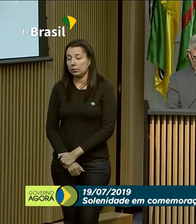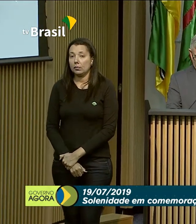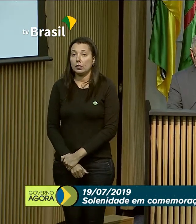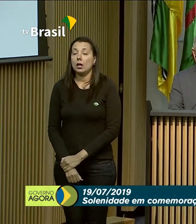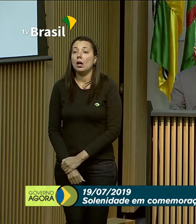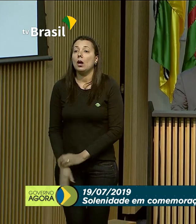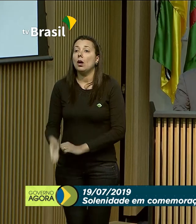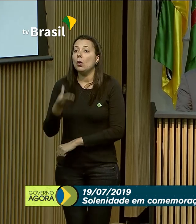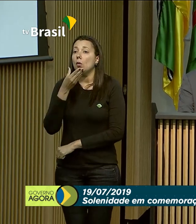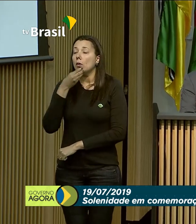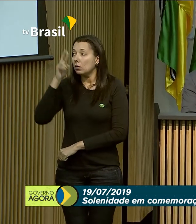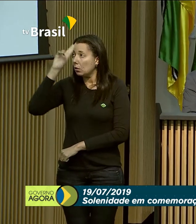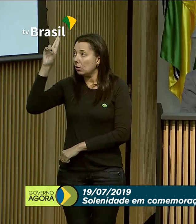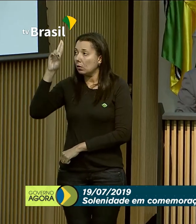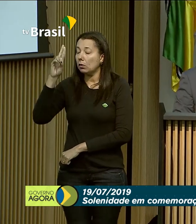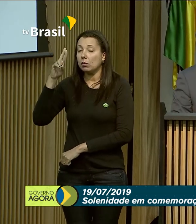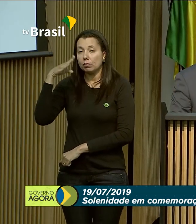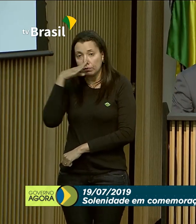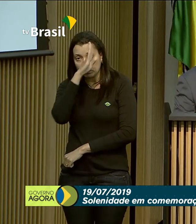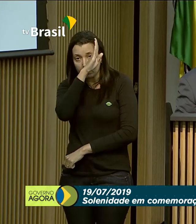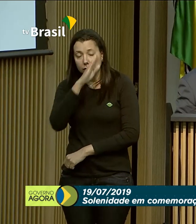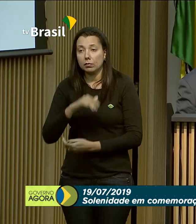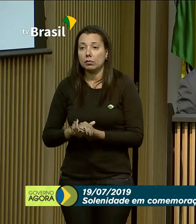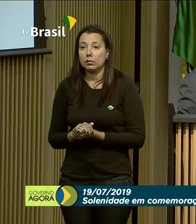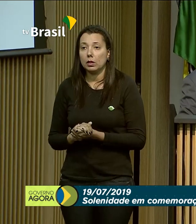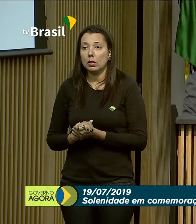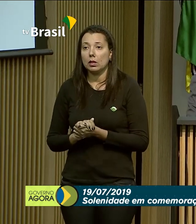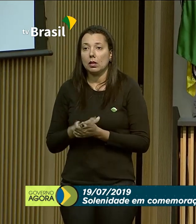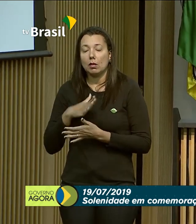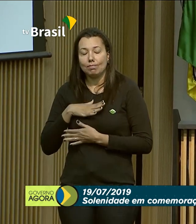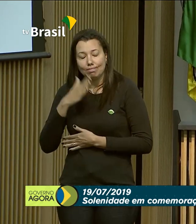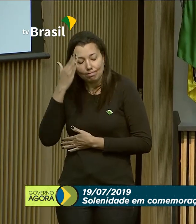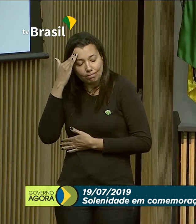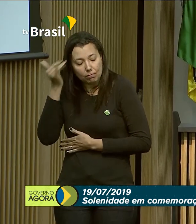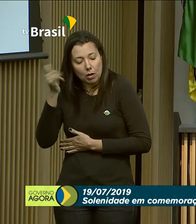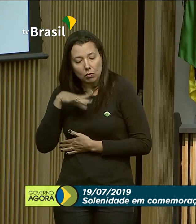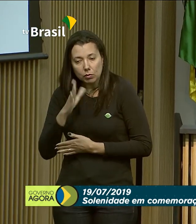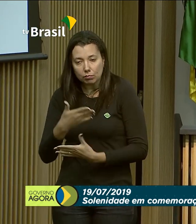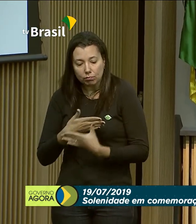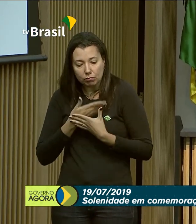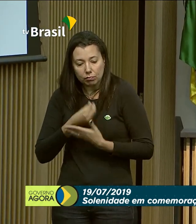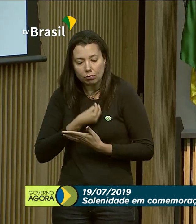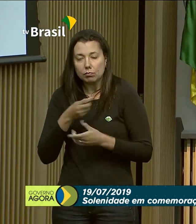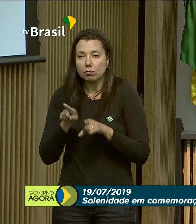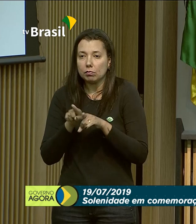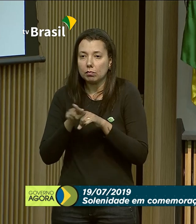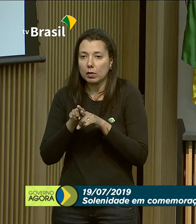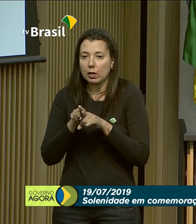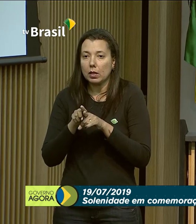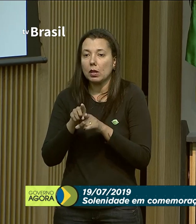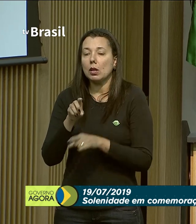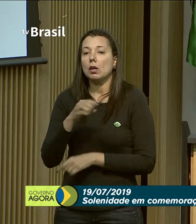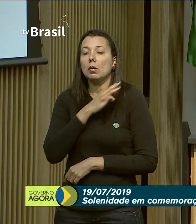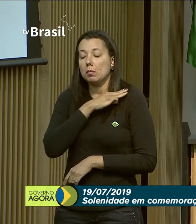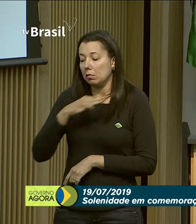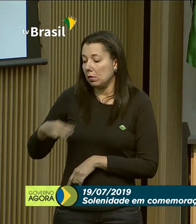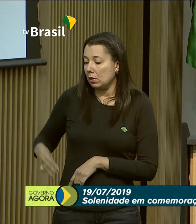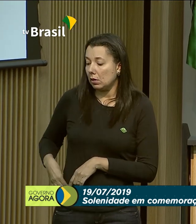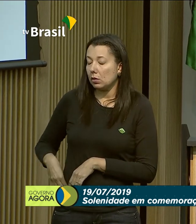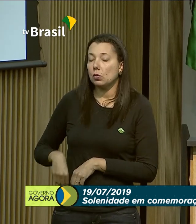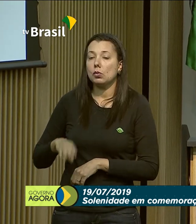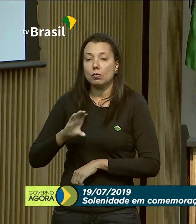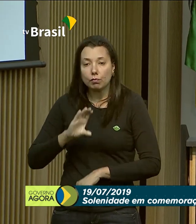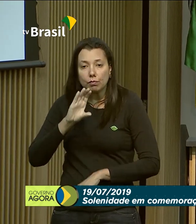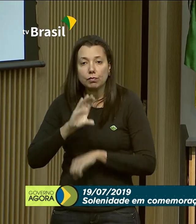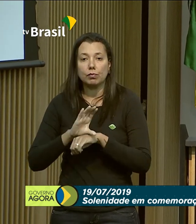Senhor presidente da República, Jair Bolsonaro, muito nos honra com a sua presença. Senhor Osmar Terra, ministro da